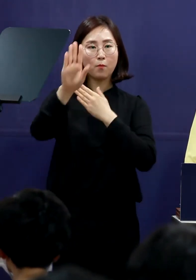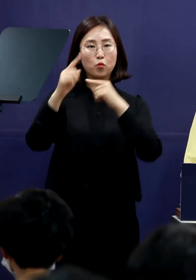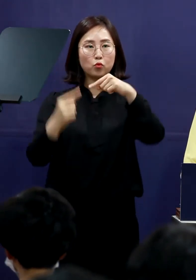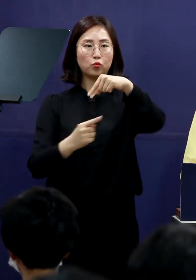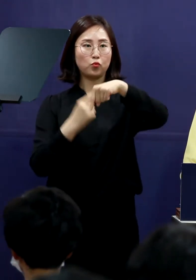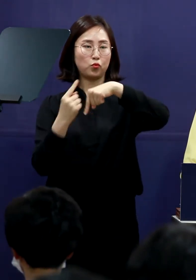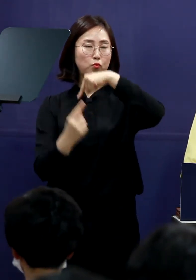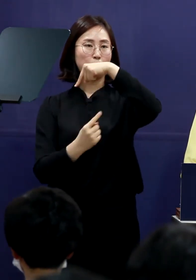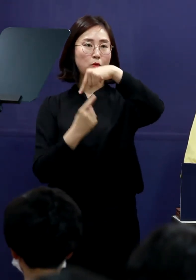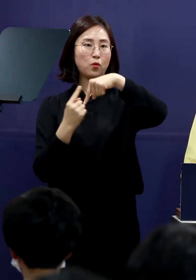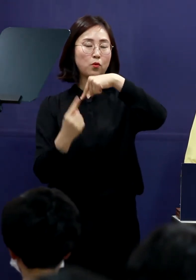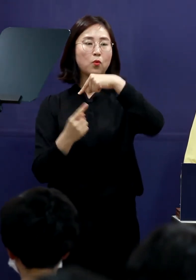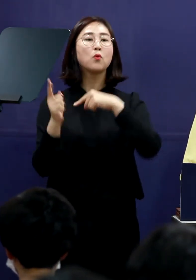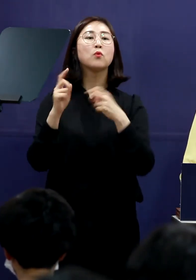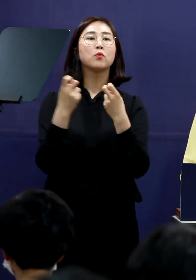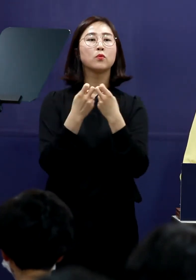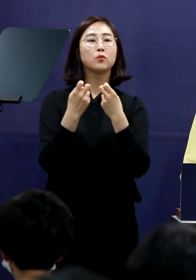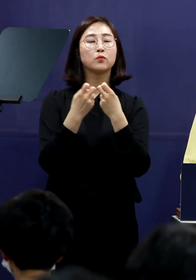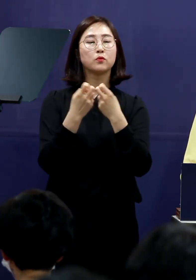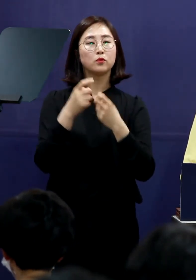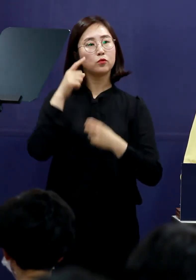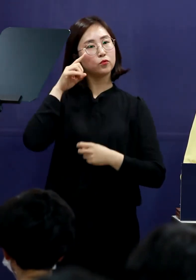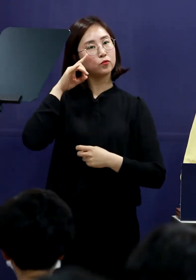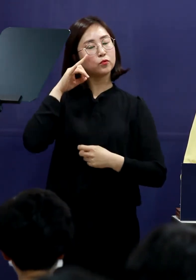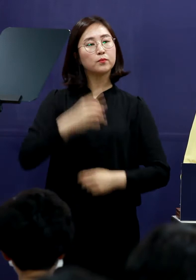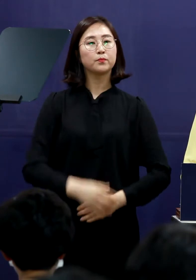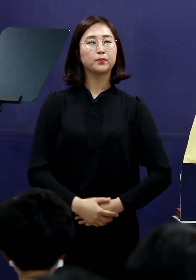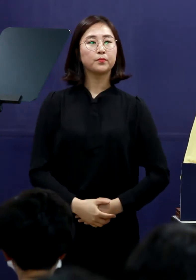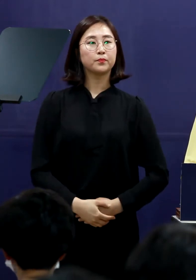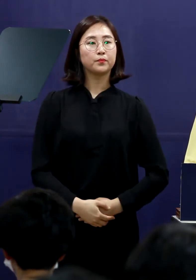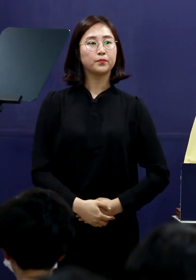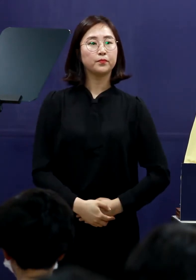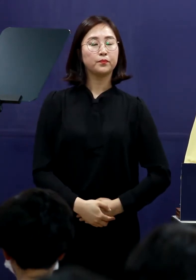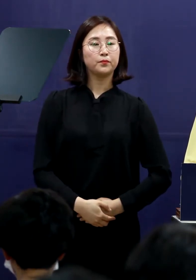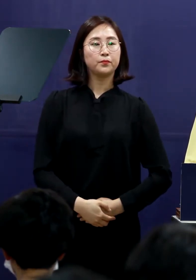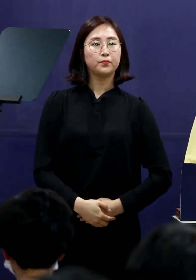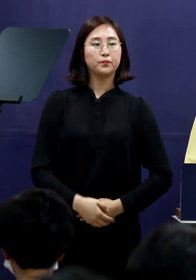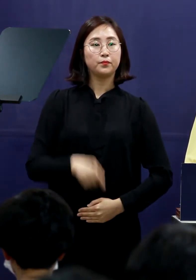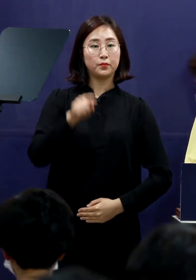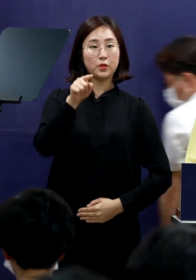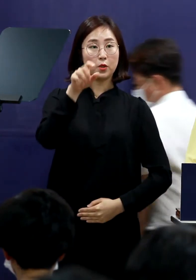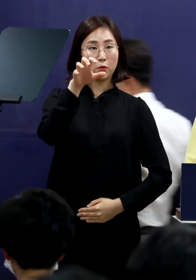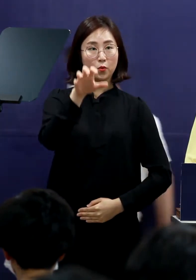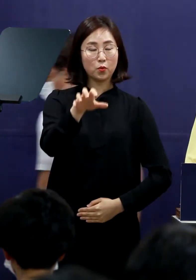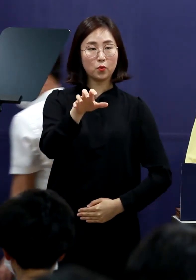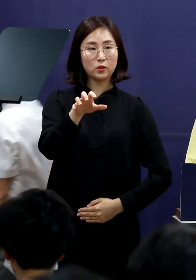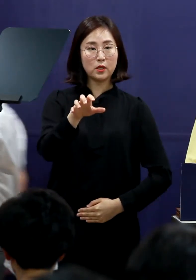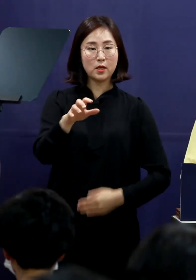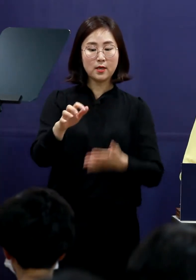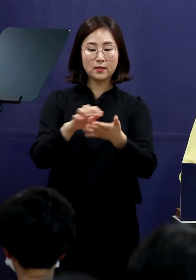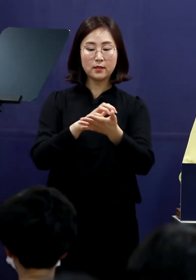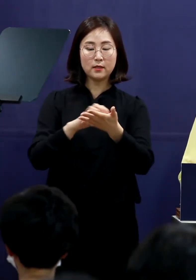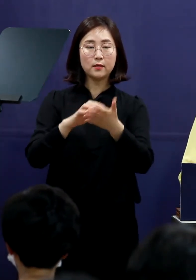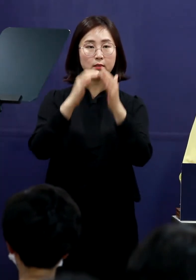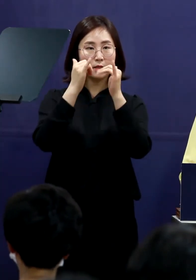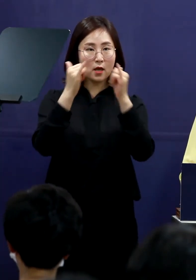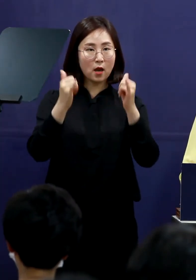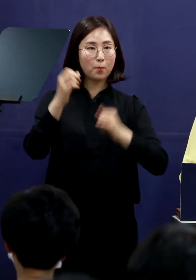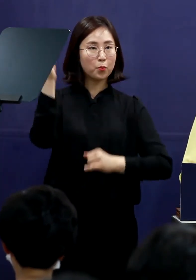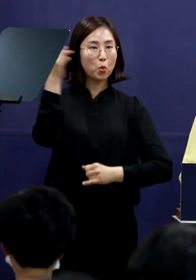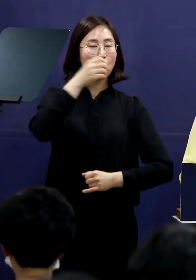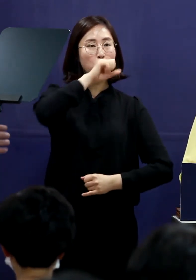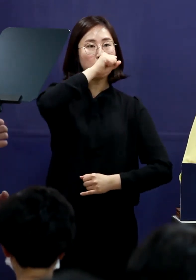운영을 어떻게 할 건지가 좀 궁금한데 우선 여기에 지금 인원이나 예산이 어느